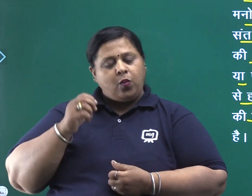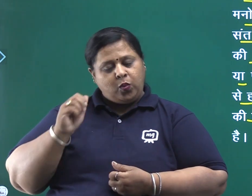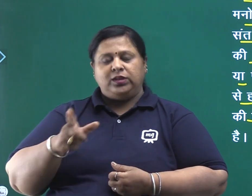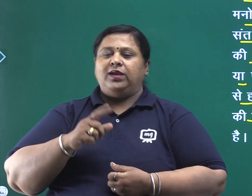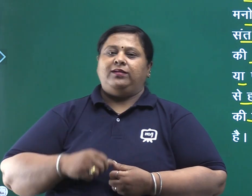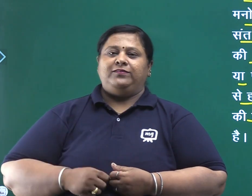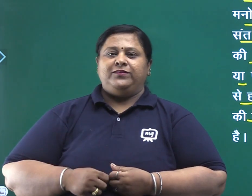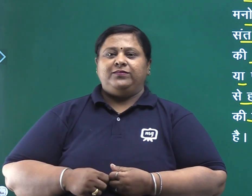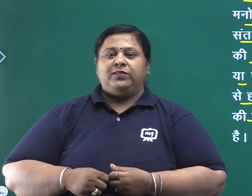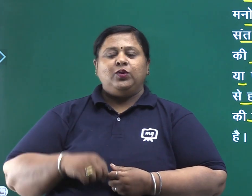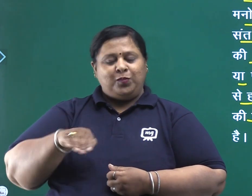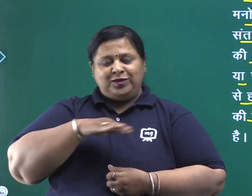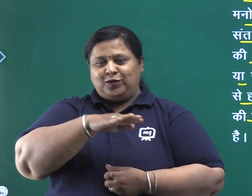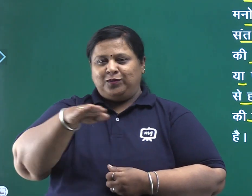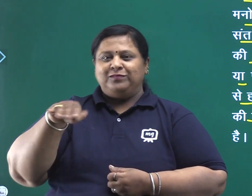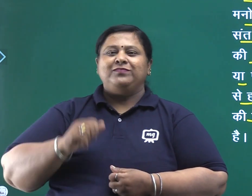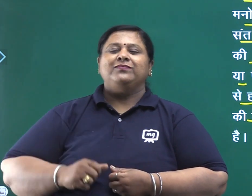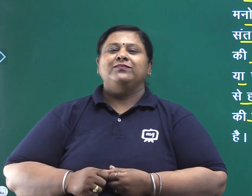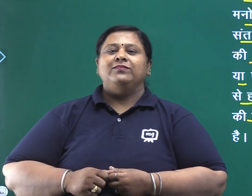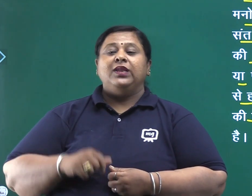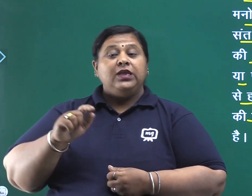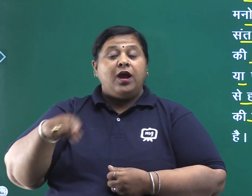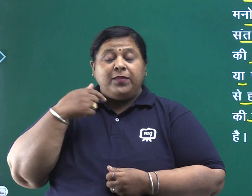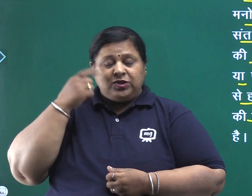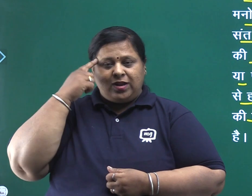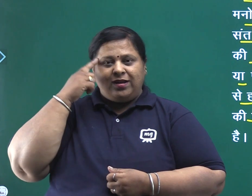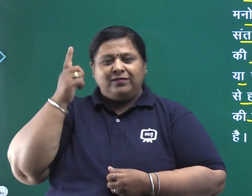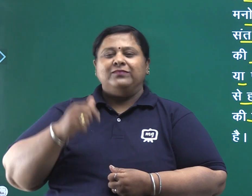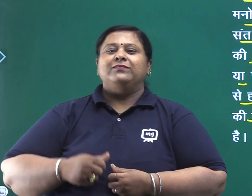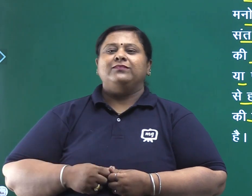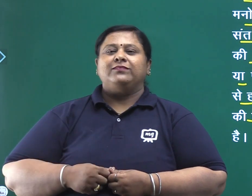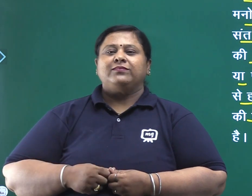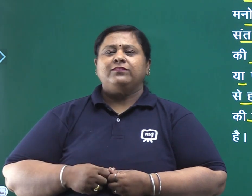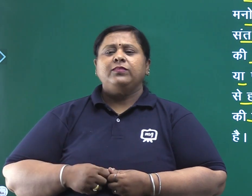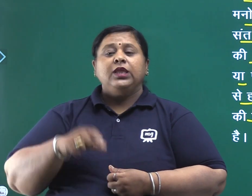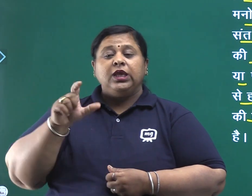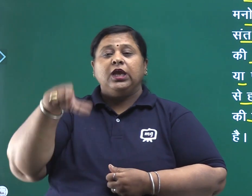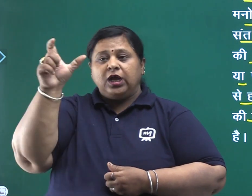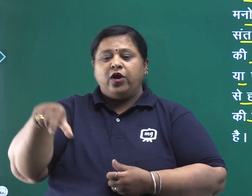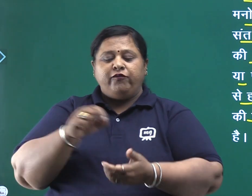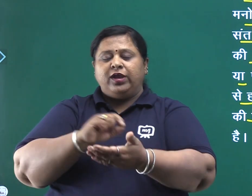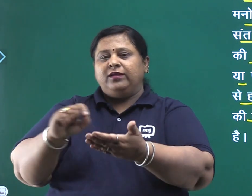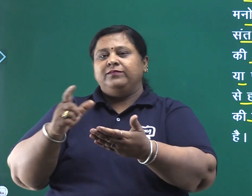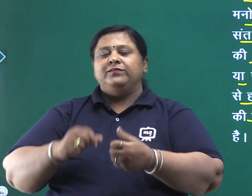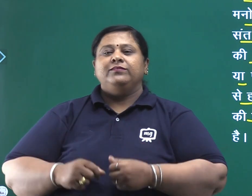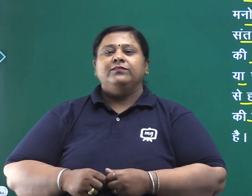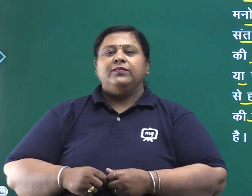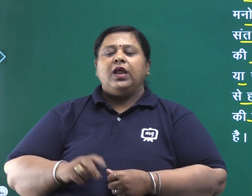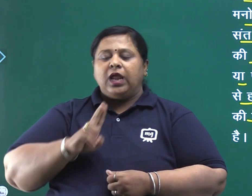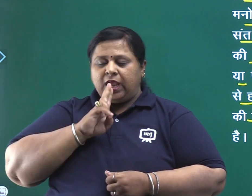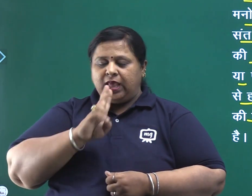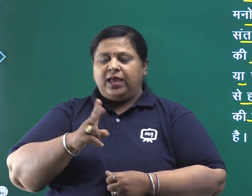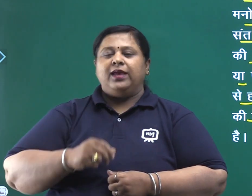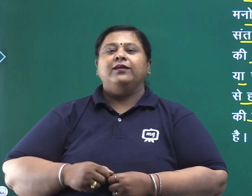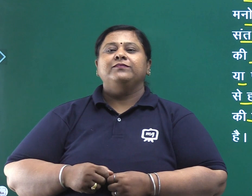होती है। तो बच्चों, यह हमने जाना कि कवि कह रहे